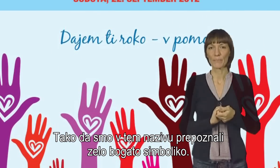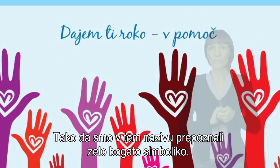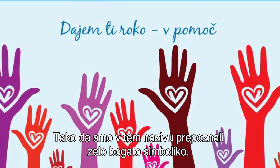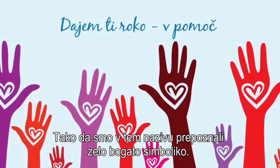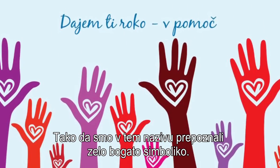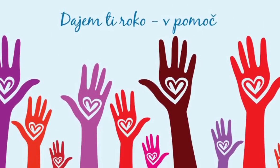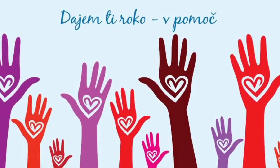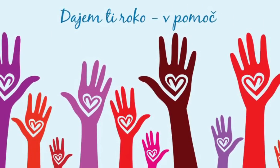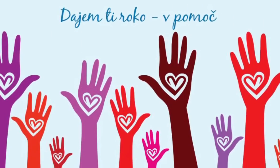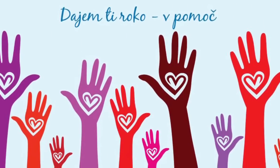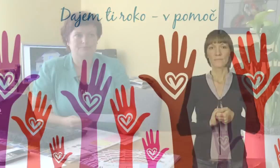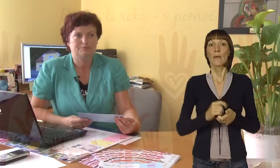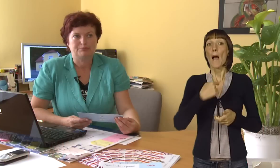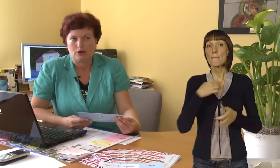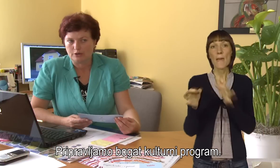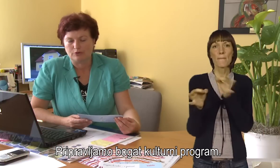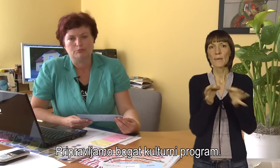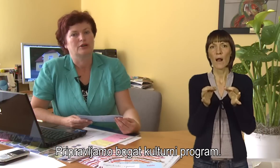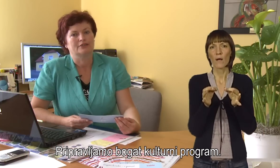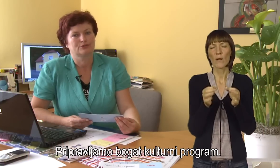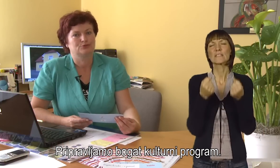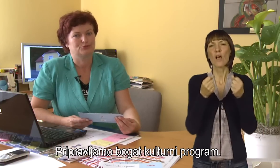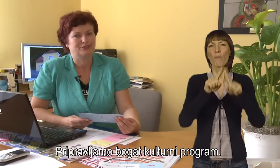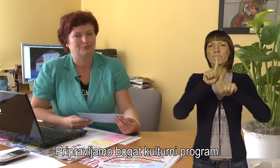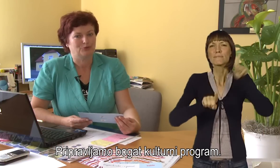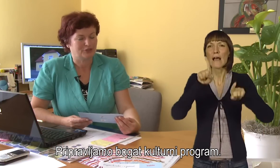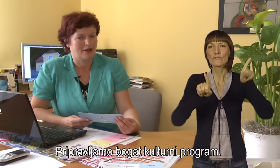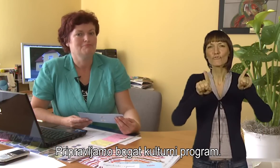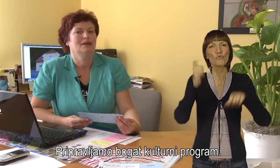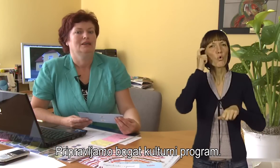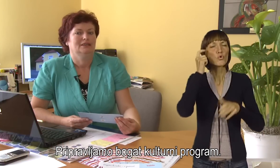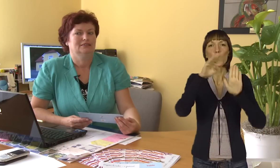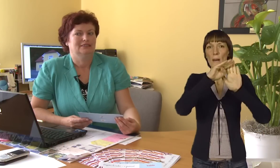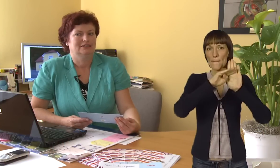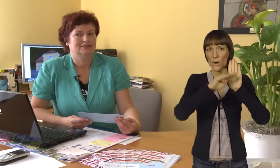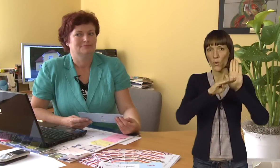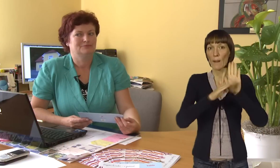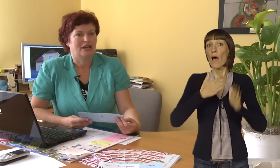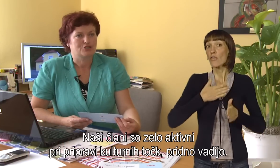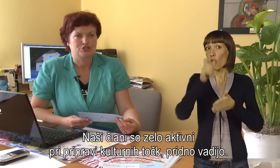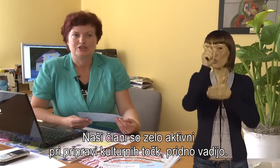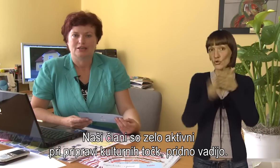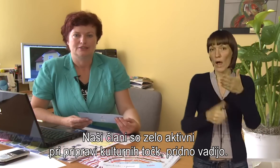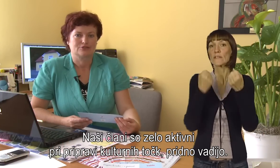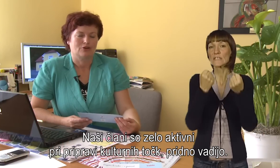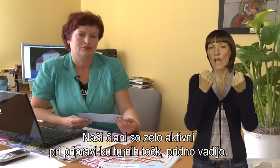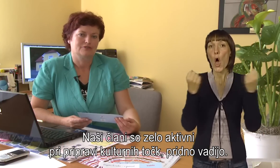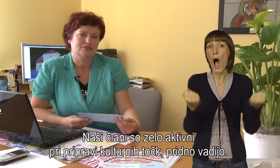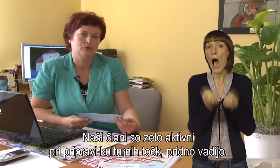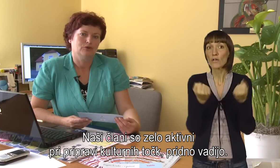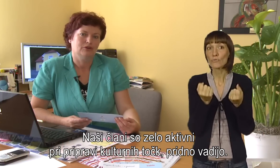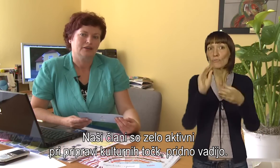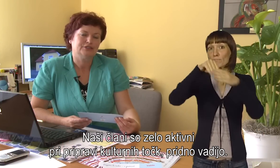bogato simboliko. Pripravljamo bogat kulturni program, naši člani